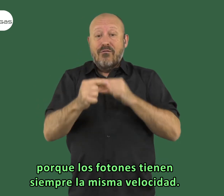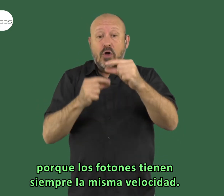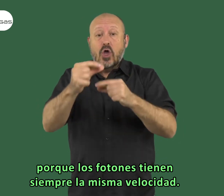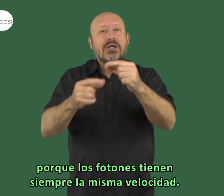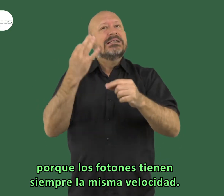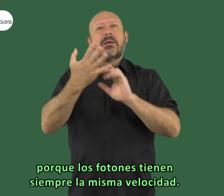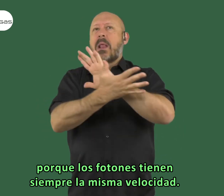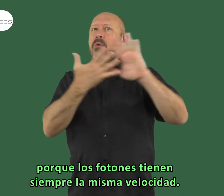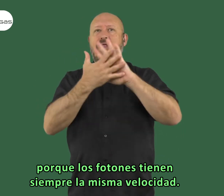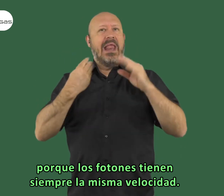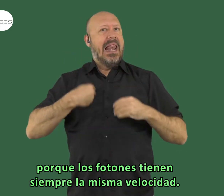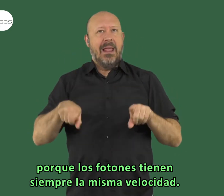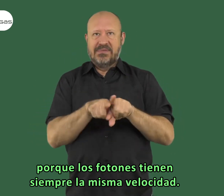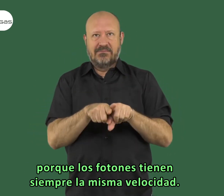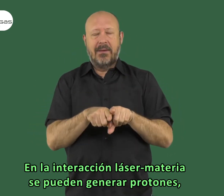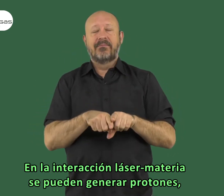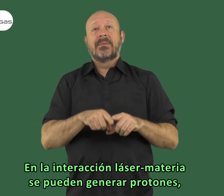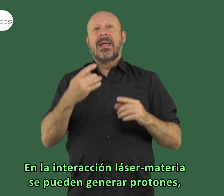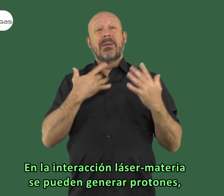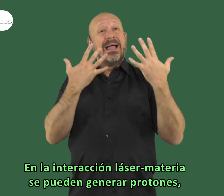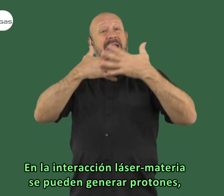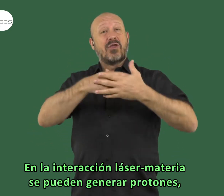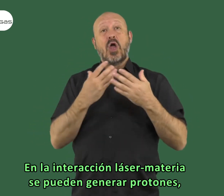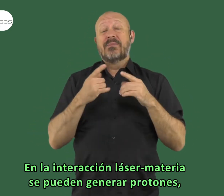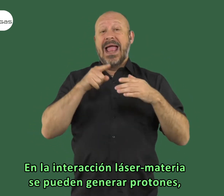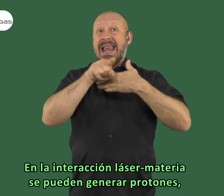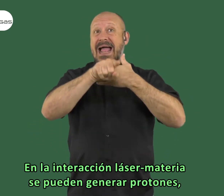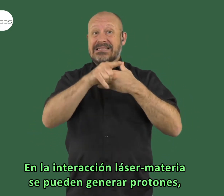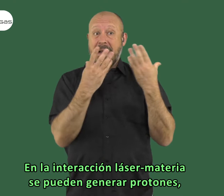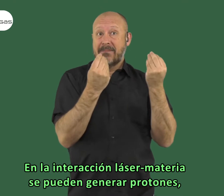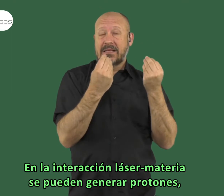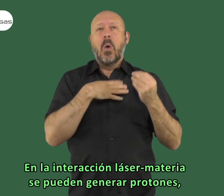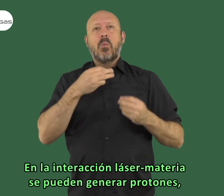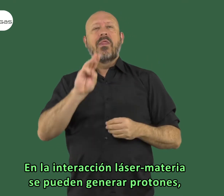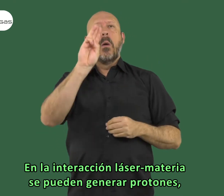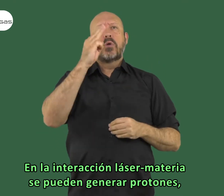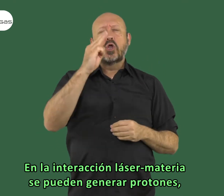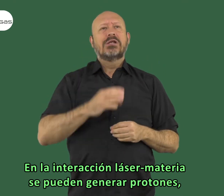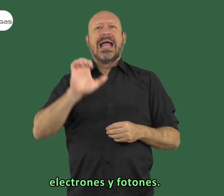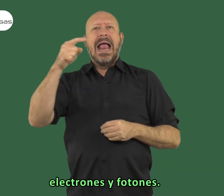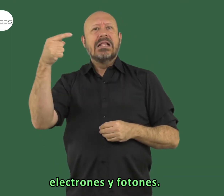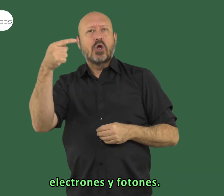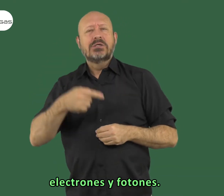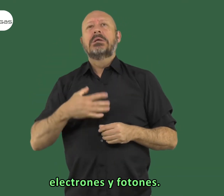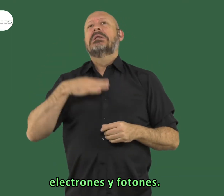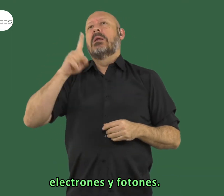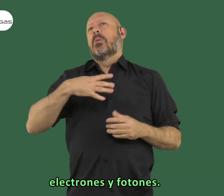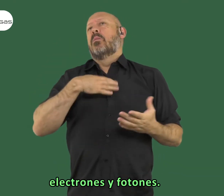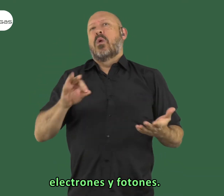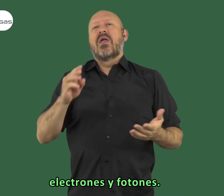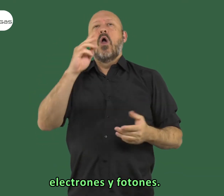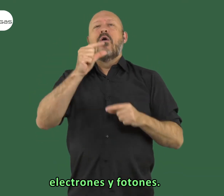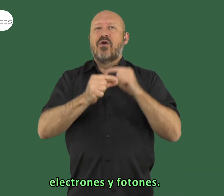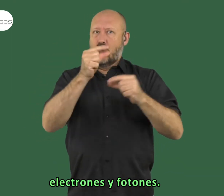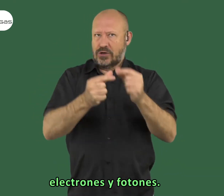los fotones siempre tienen la misma velocidad. En la interacción láser-materia se pueden generar protones, electrones y también